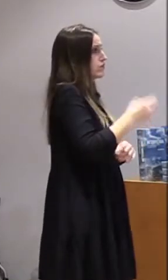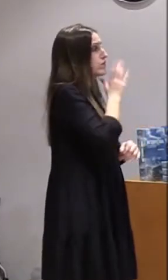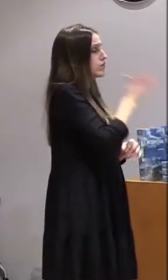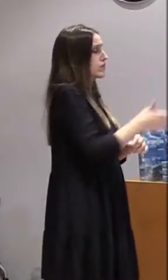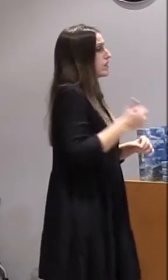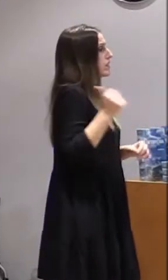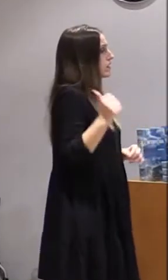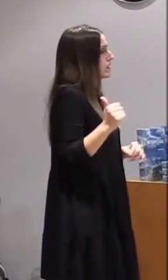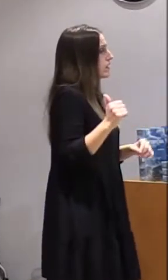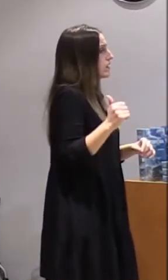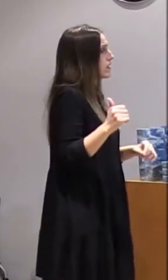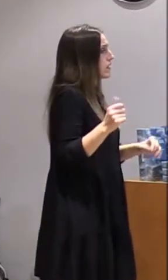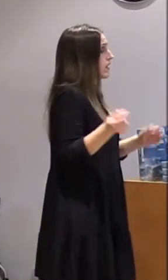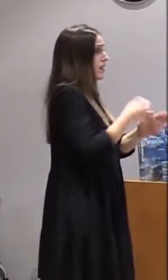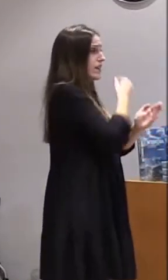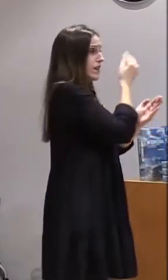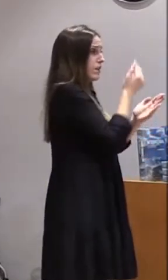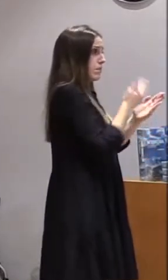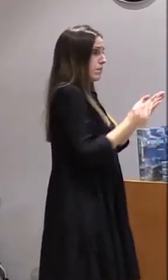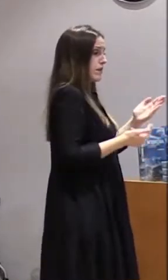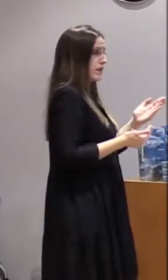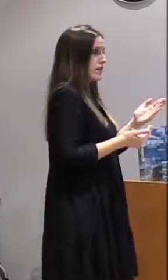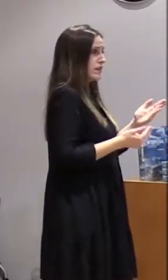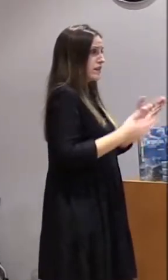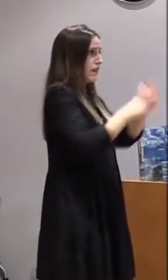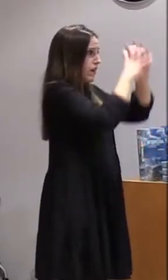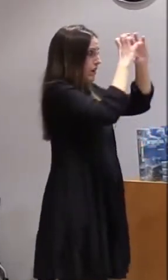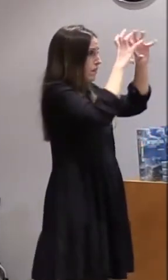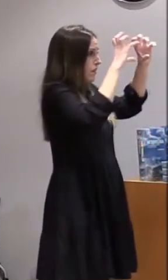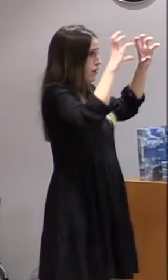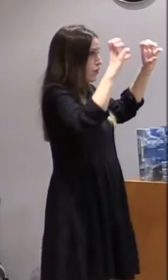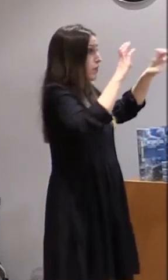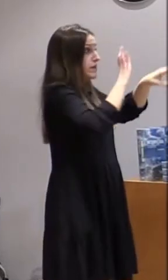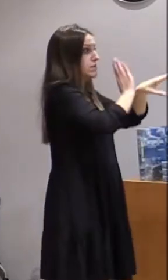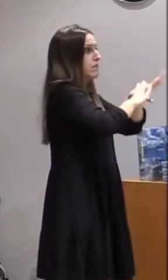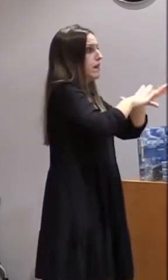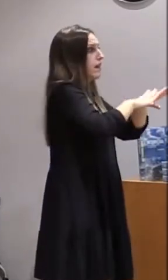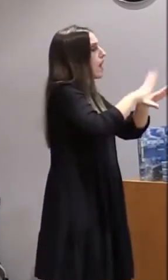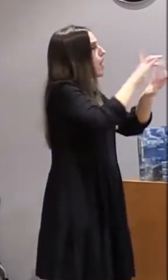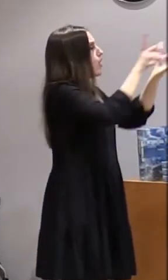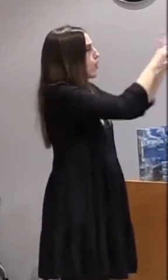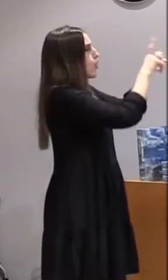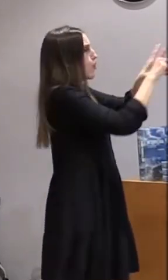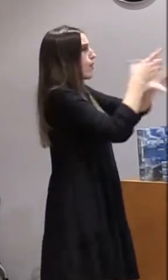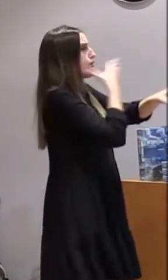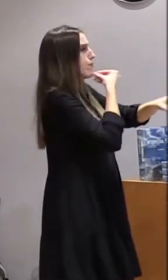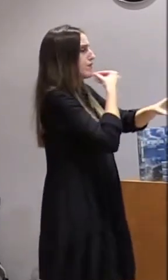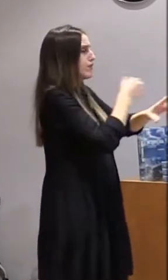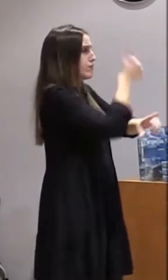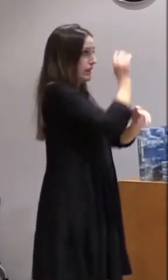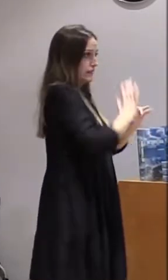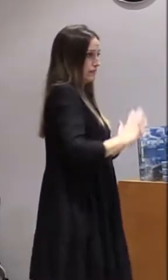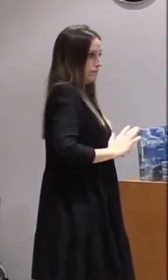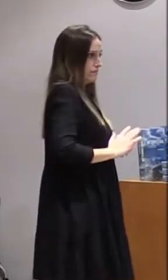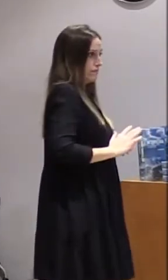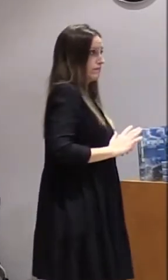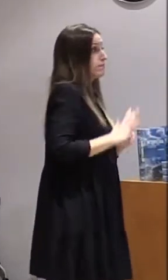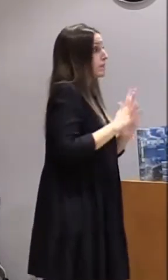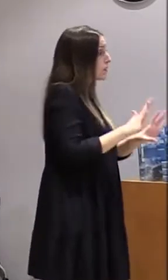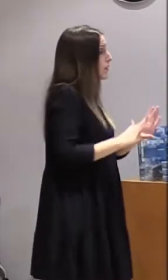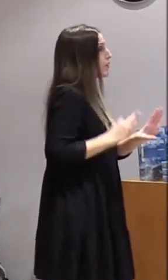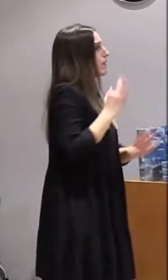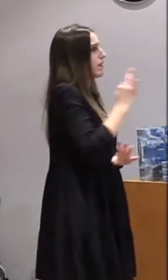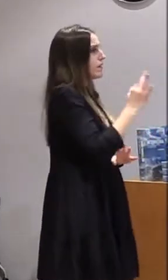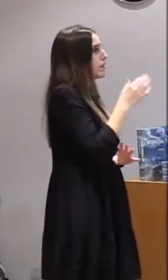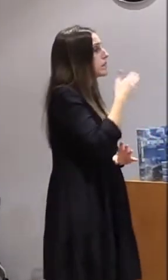no simplemente pintaba nubes para adornar sus cuadros y que los paisajes realmente llamaran la atención, sino que